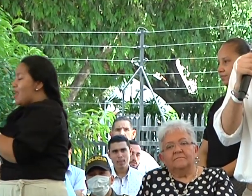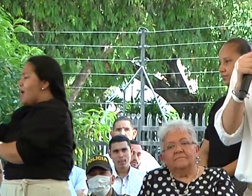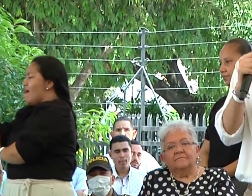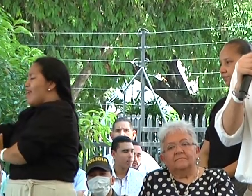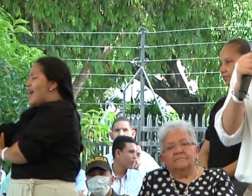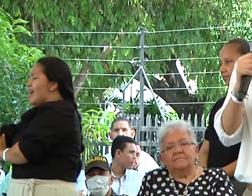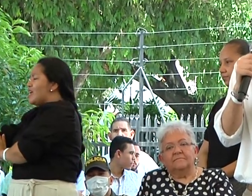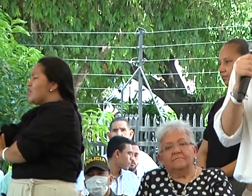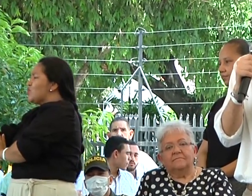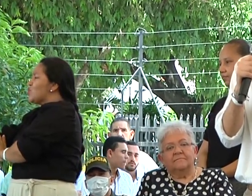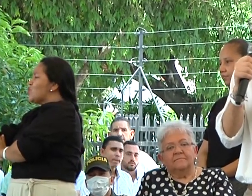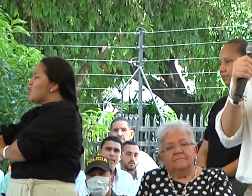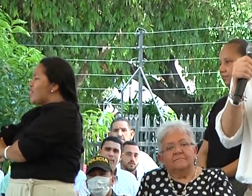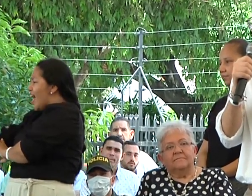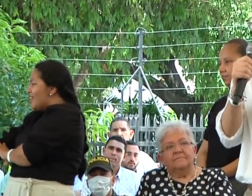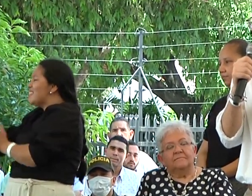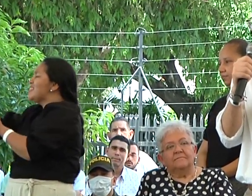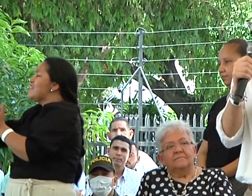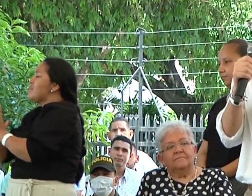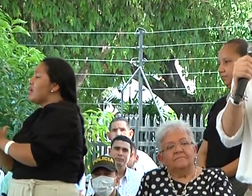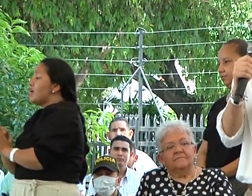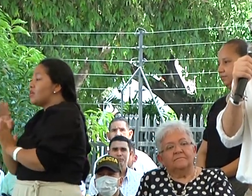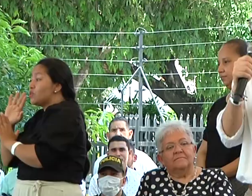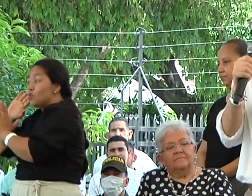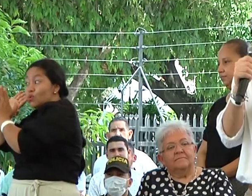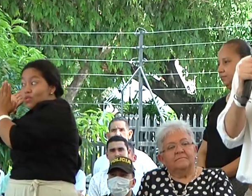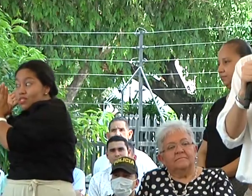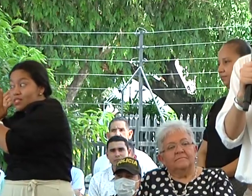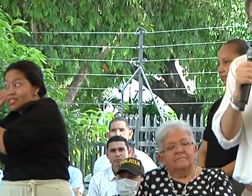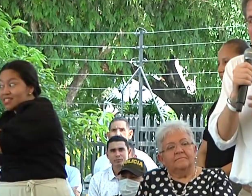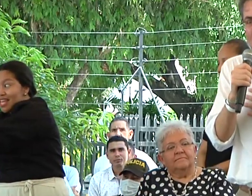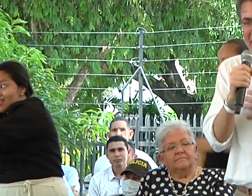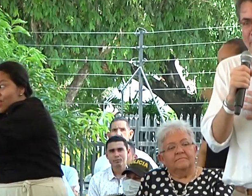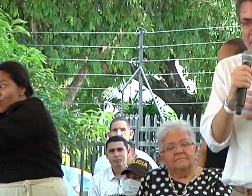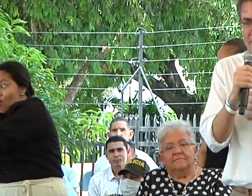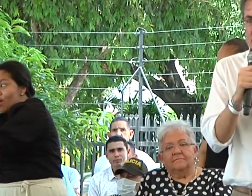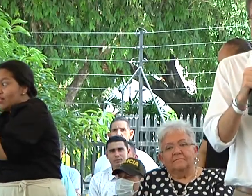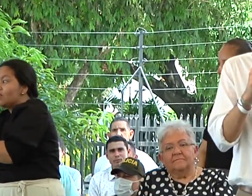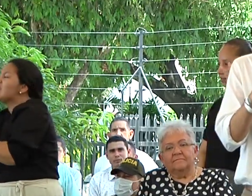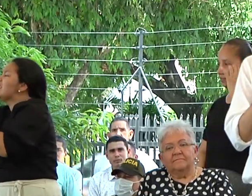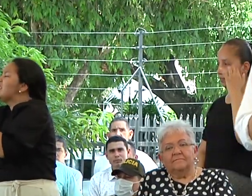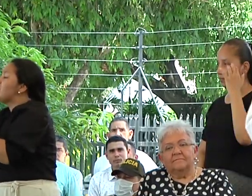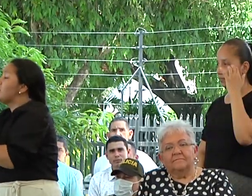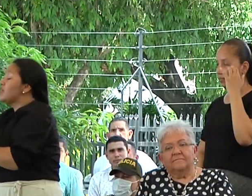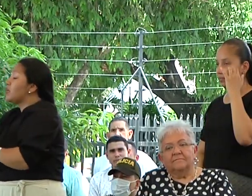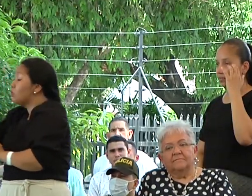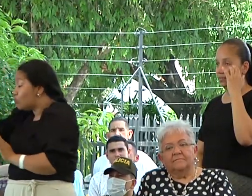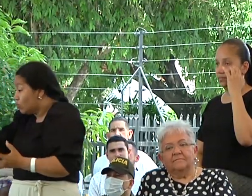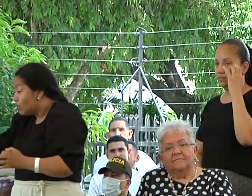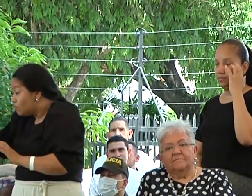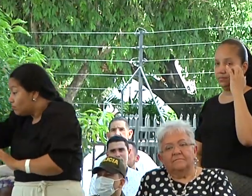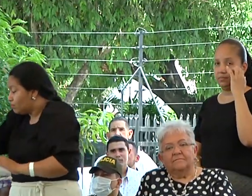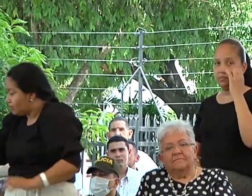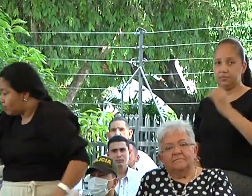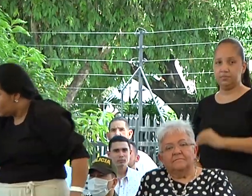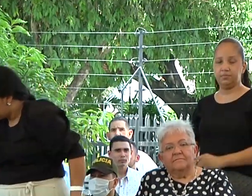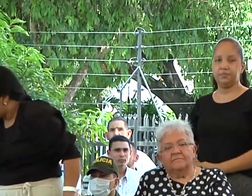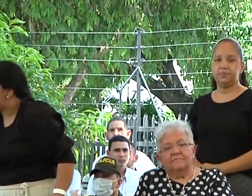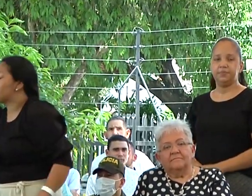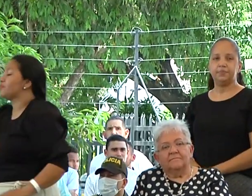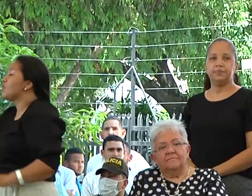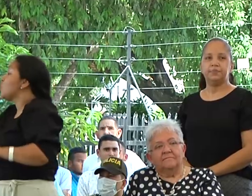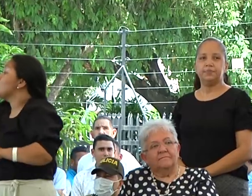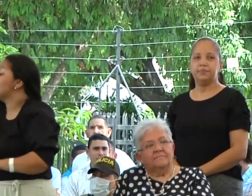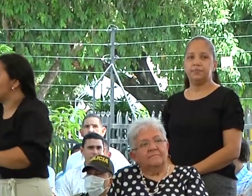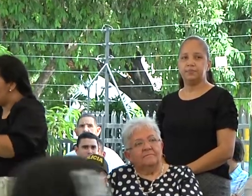eso vinimos. A oír con atención. No a tomar la palabra, a dar la palabra. Quiero